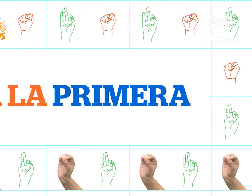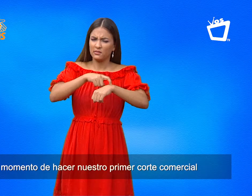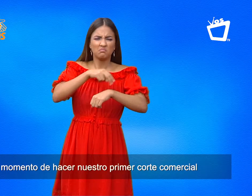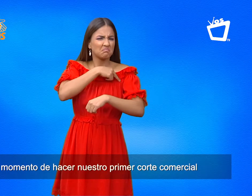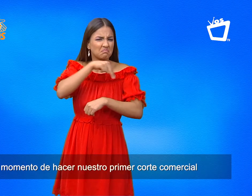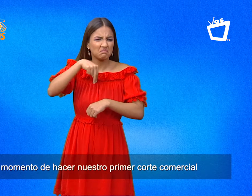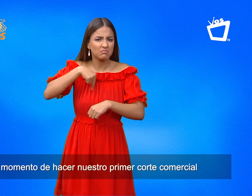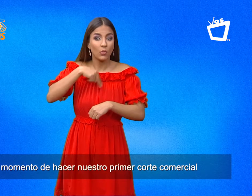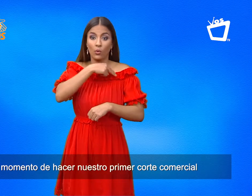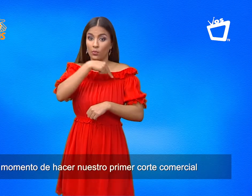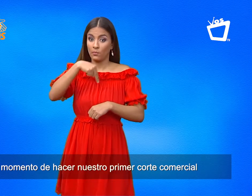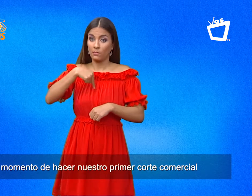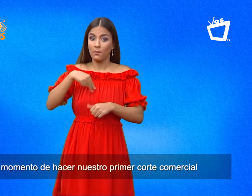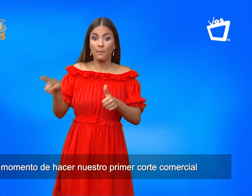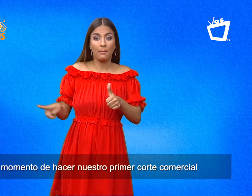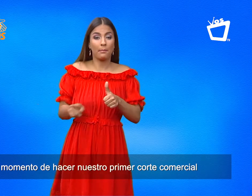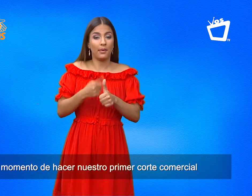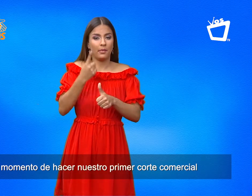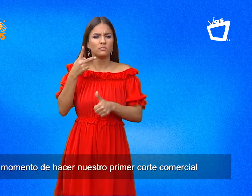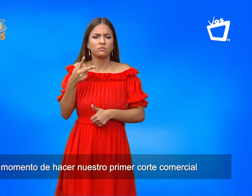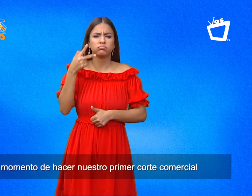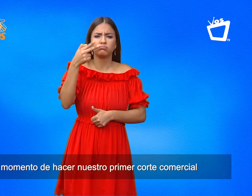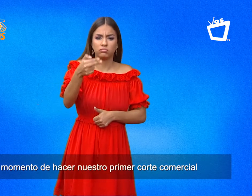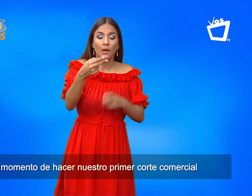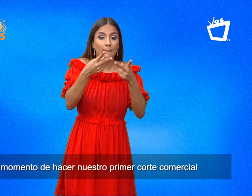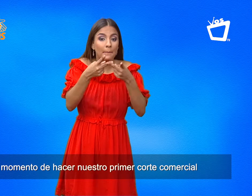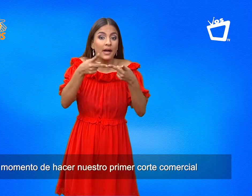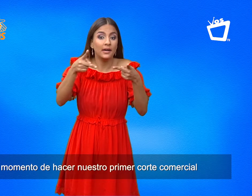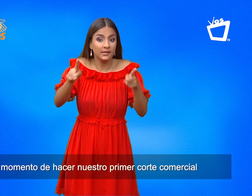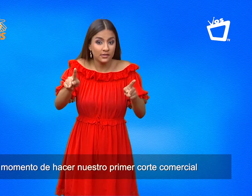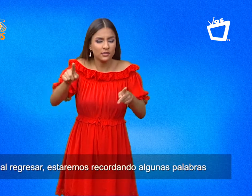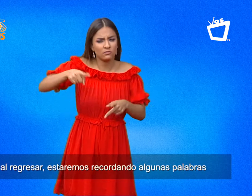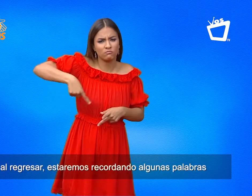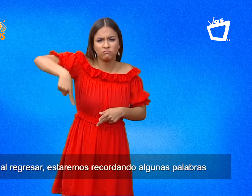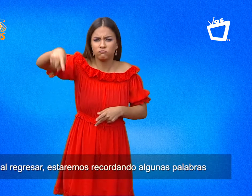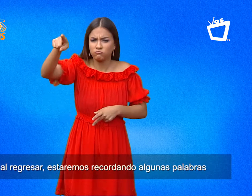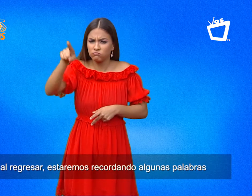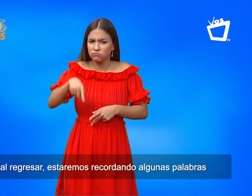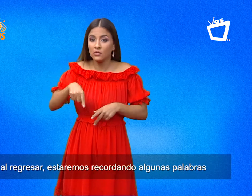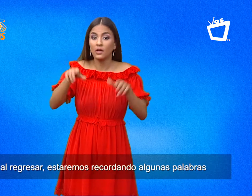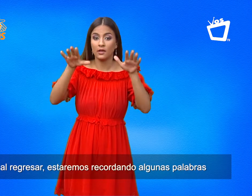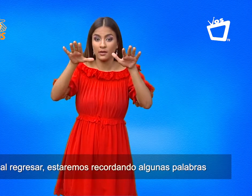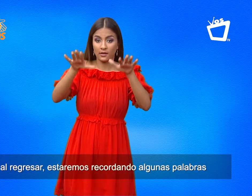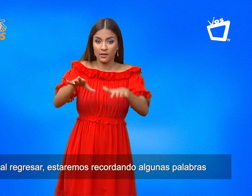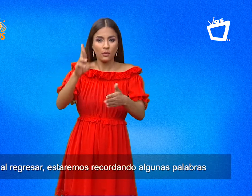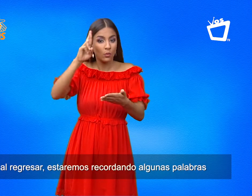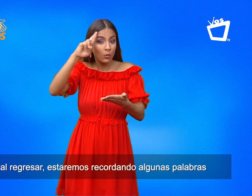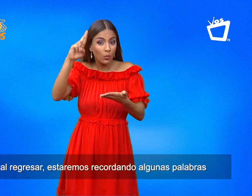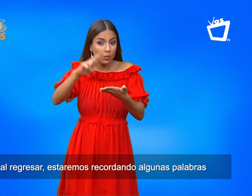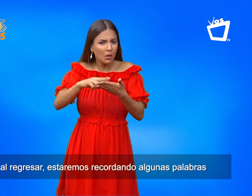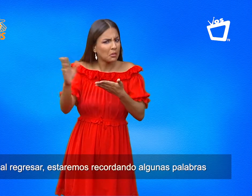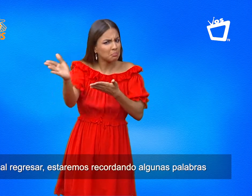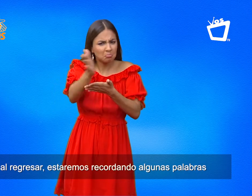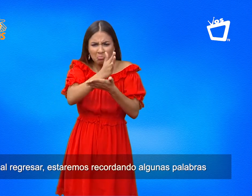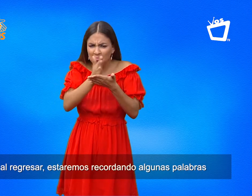es momento de hacer nuestro primer corte comercial pero a regresar estaremos recordando